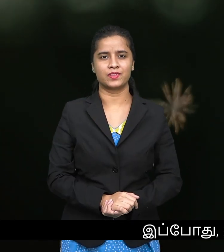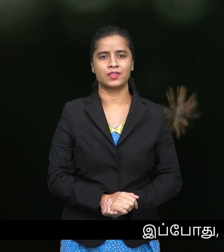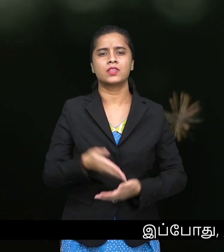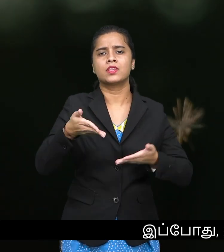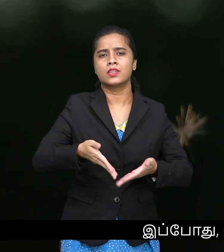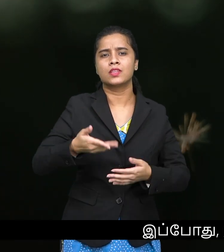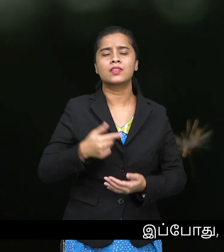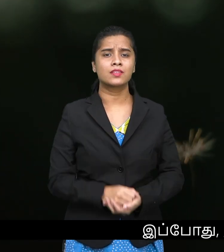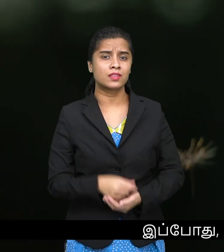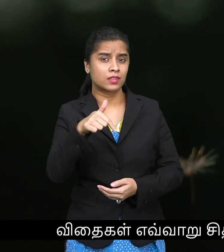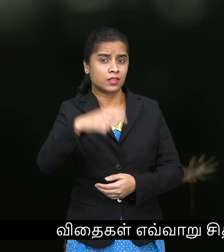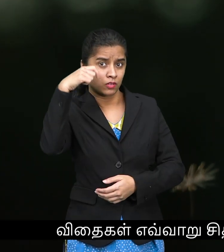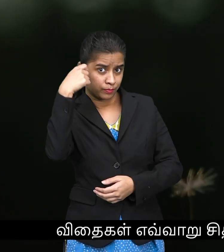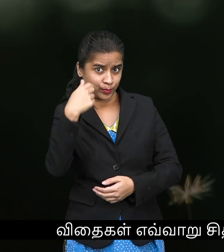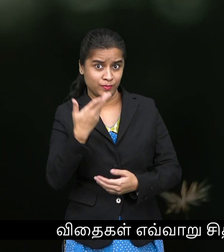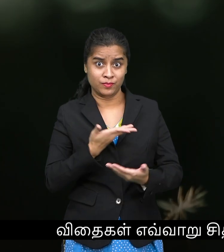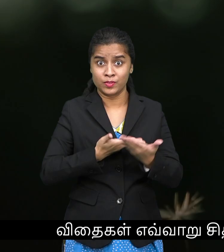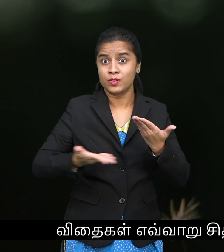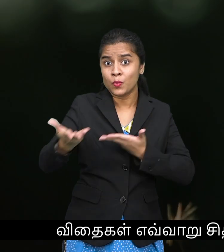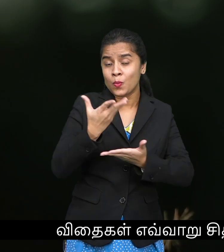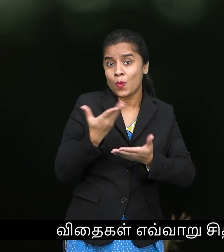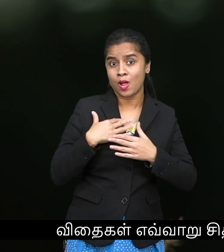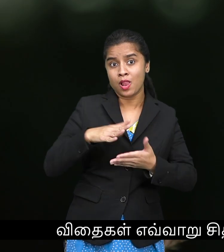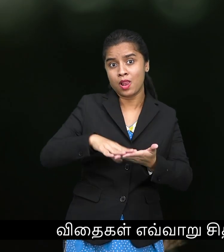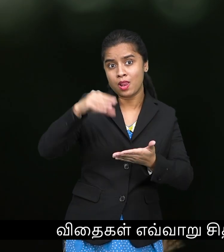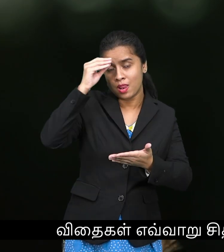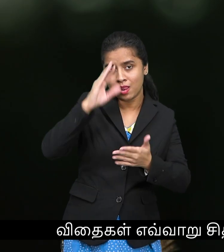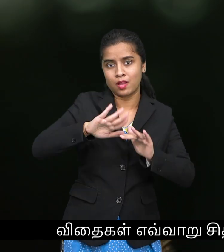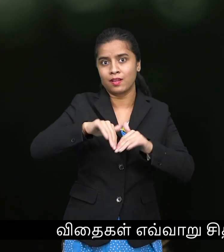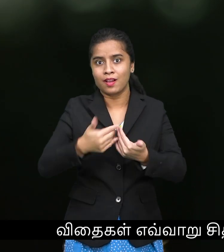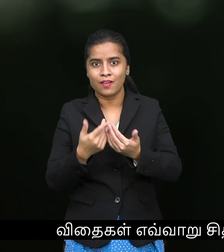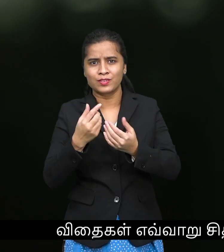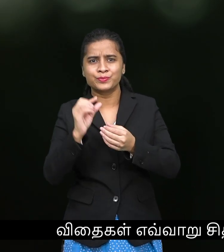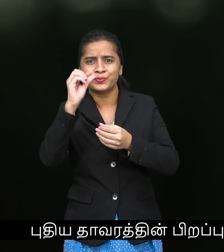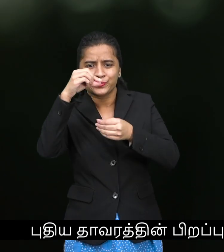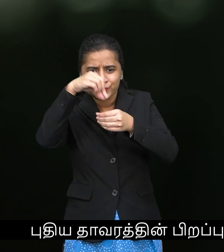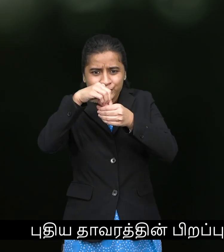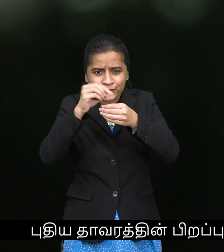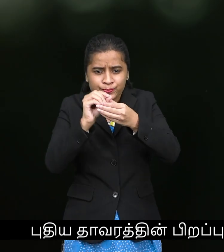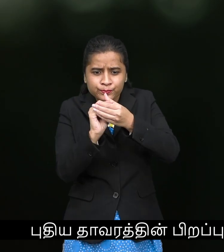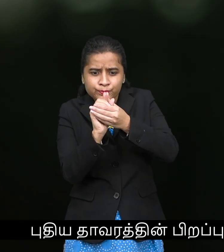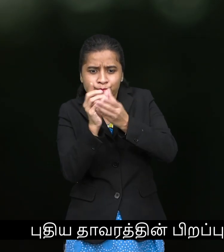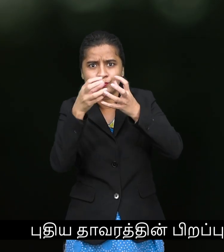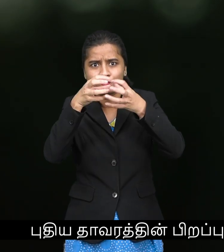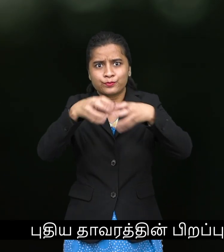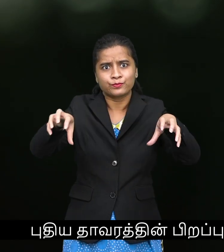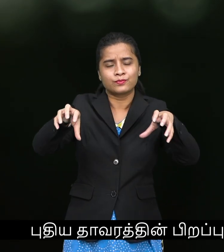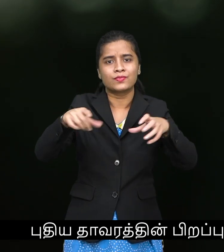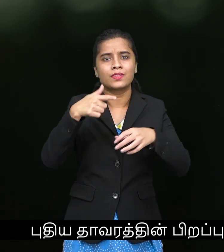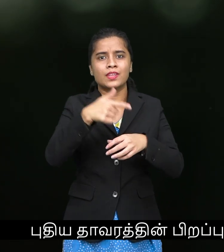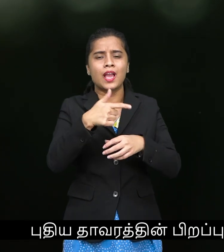இப்போது இந்த காணொளியில் விதைகள் எவ்வாறு சிதறடிக்கப்படுகின்றன மற்றும் புதிய தாவரத்தின்